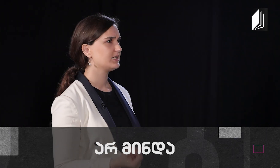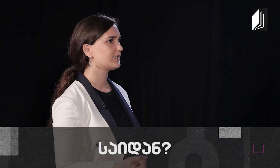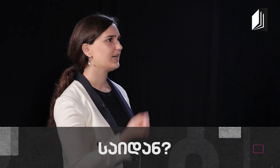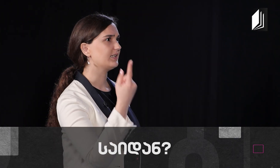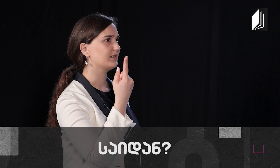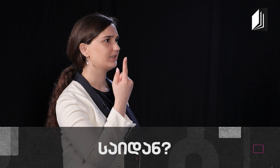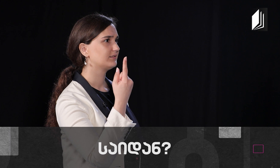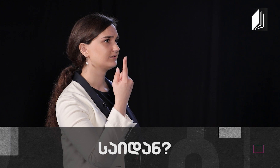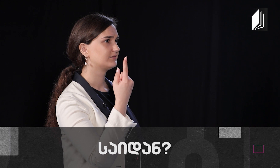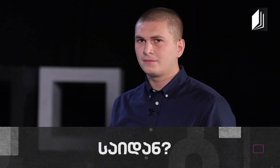საიდან.